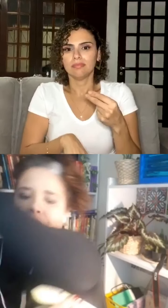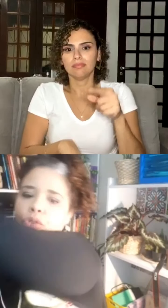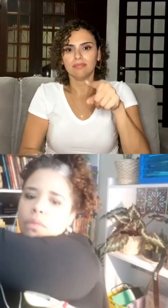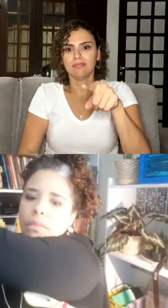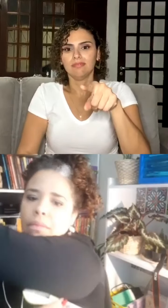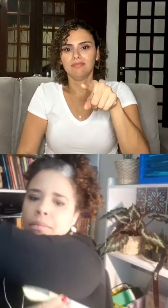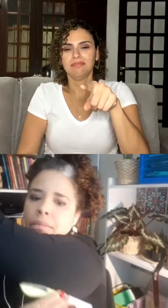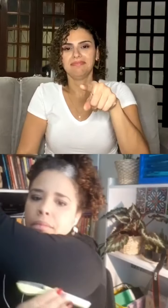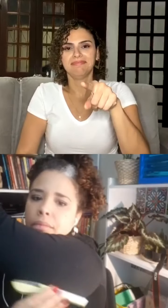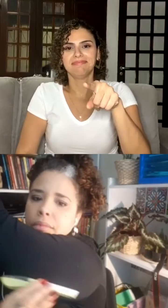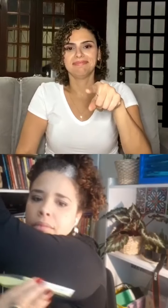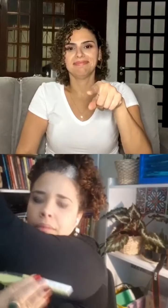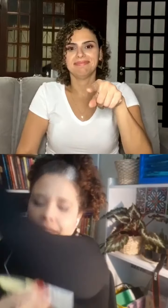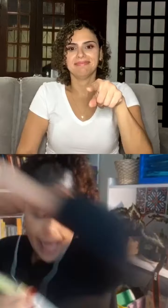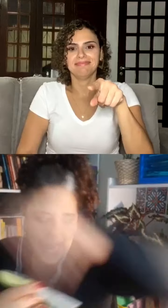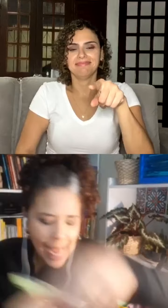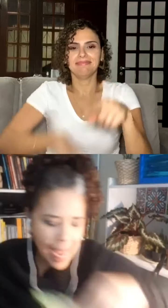braço.